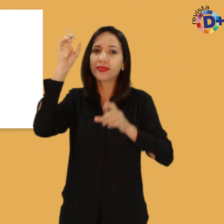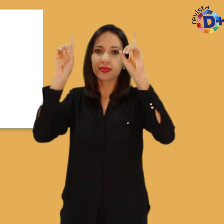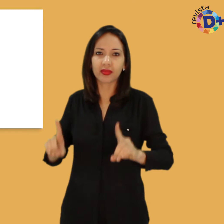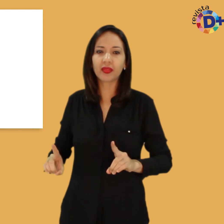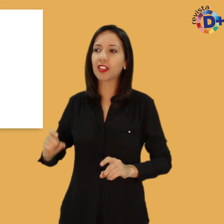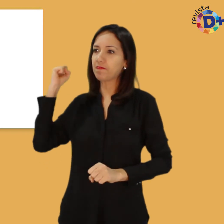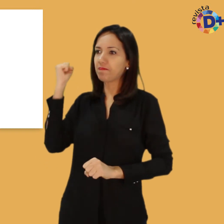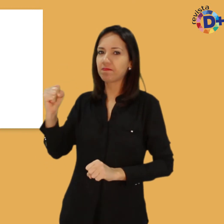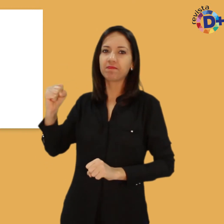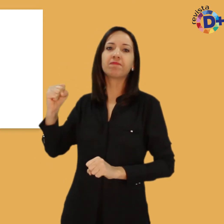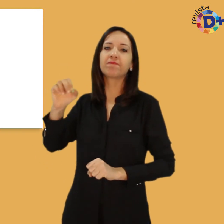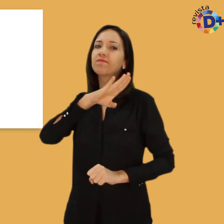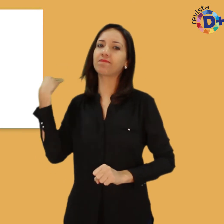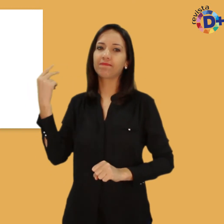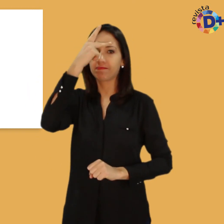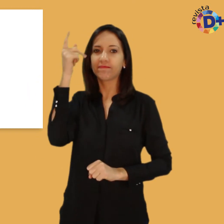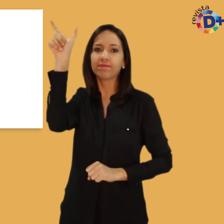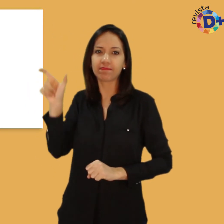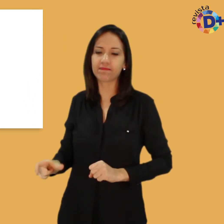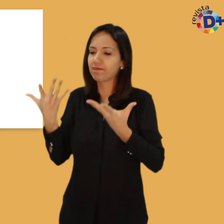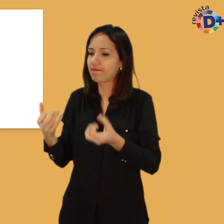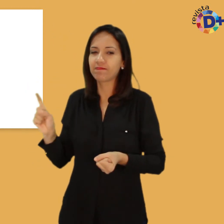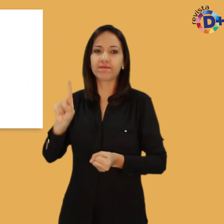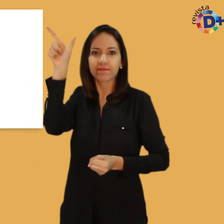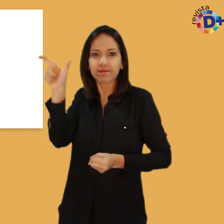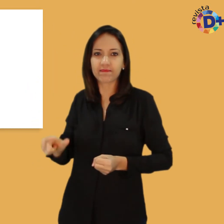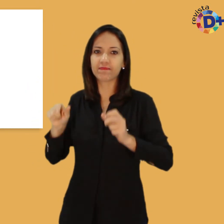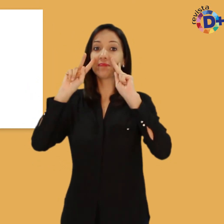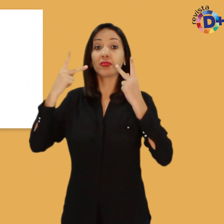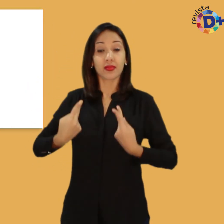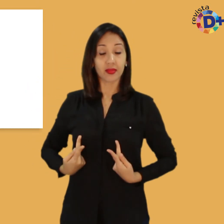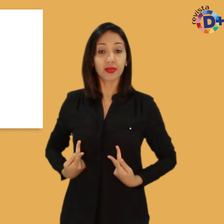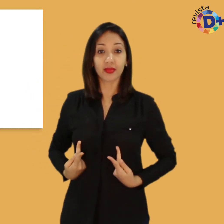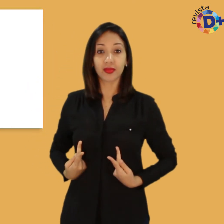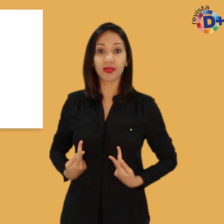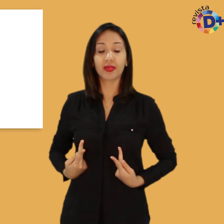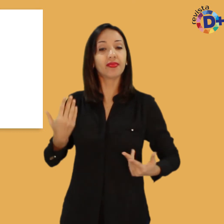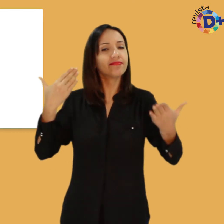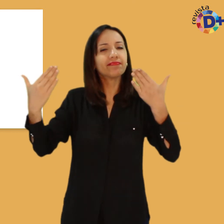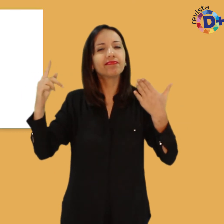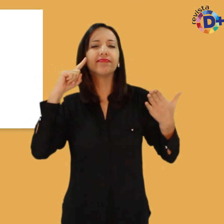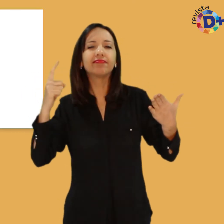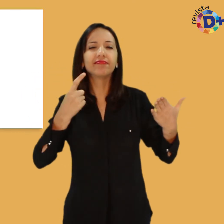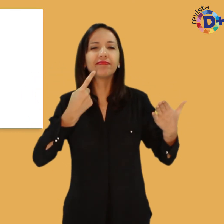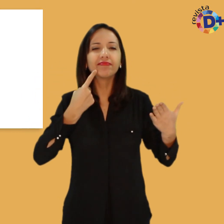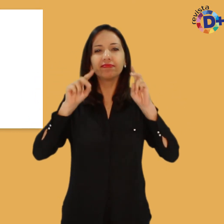extirpação da vida dessa pessoa por não ser considerada humana. Em relação à surdez, vimos que a